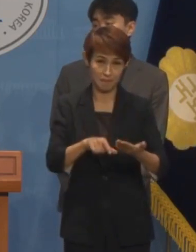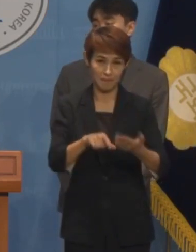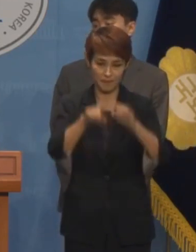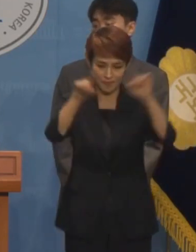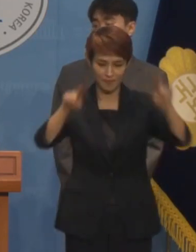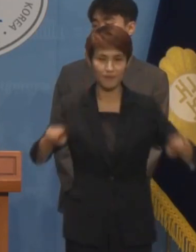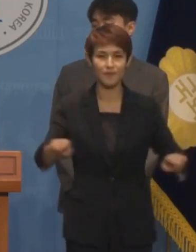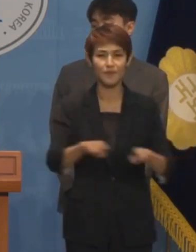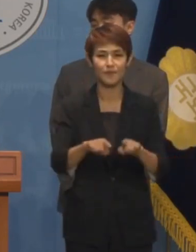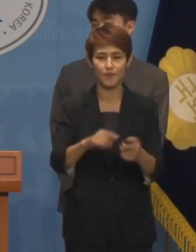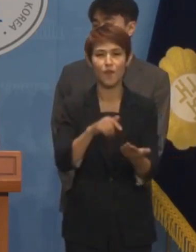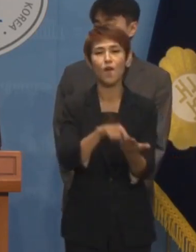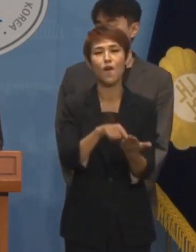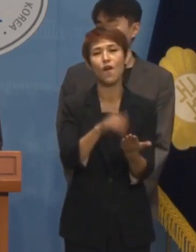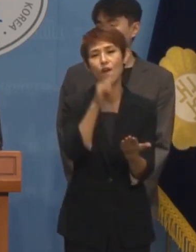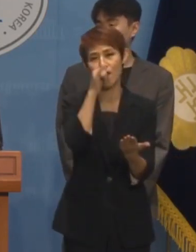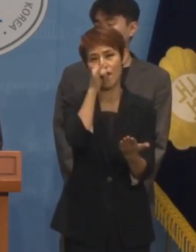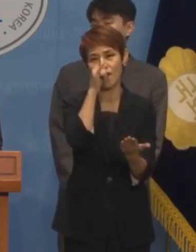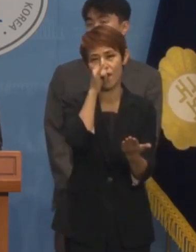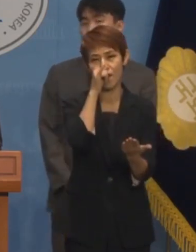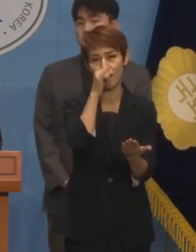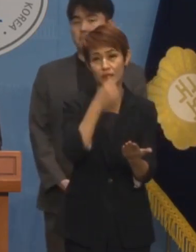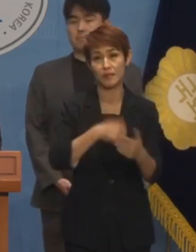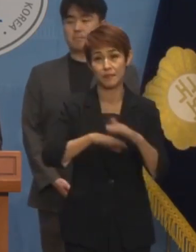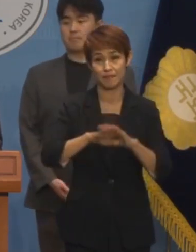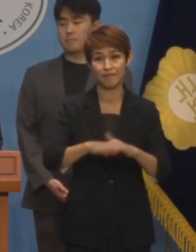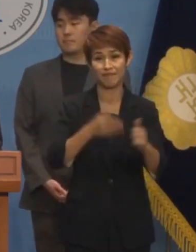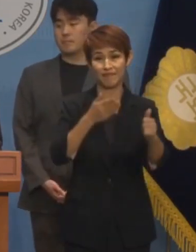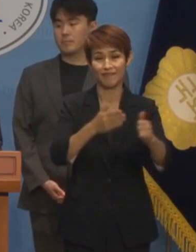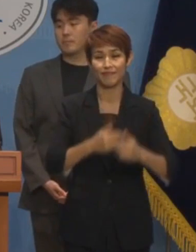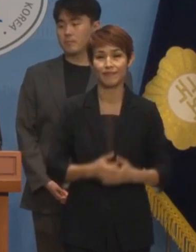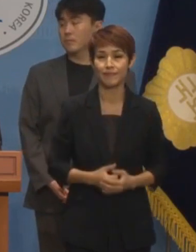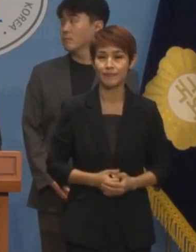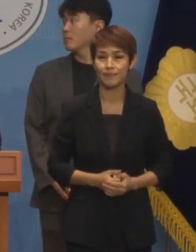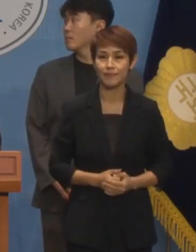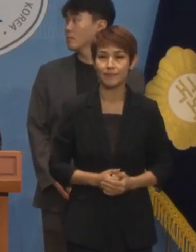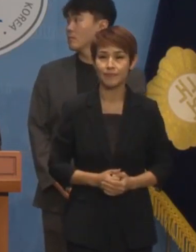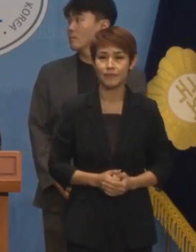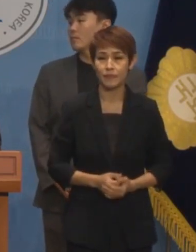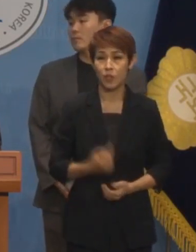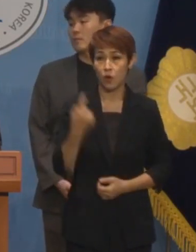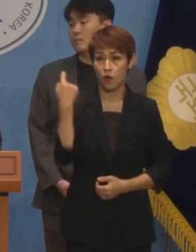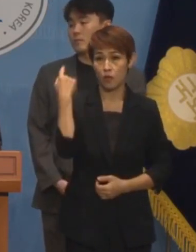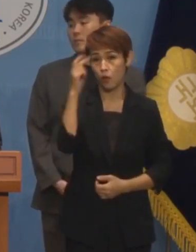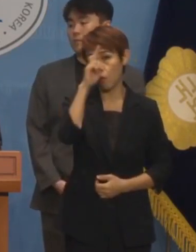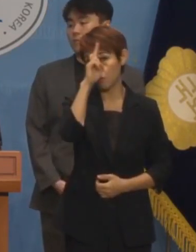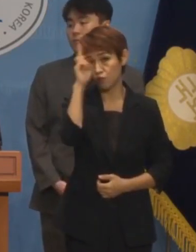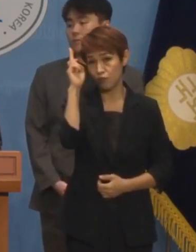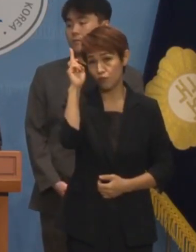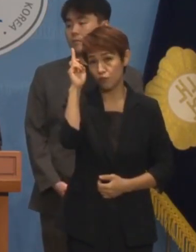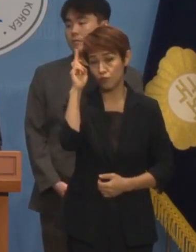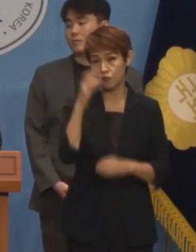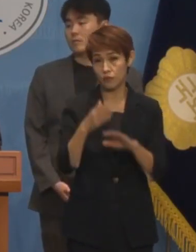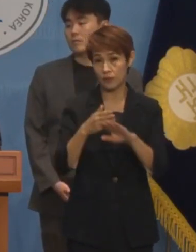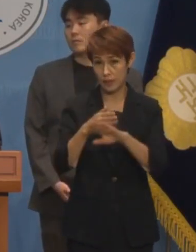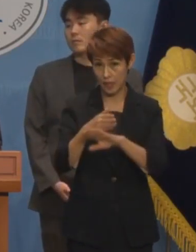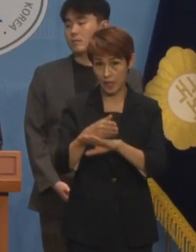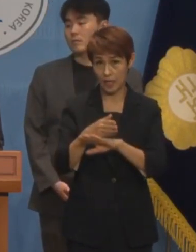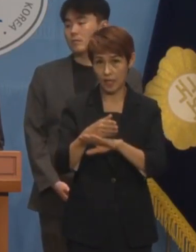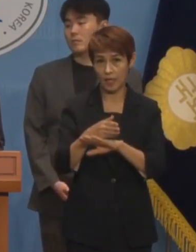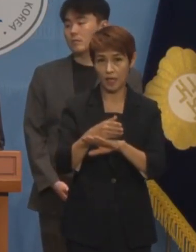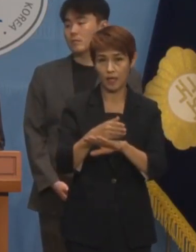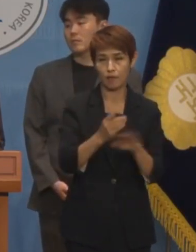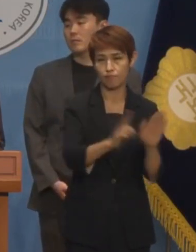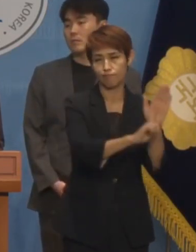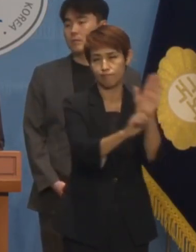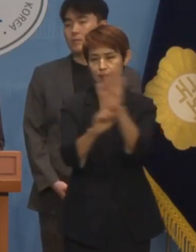배부해드린 초안에 쭉 병기되어 있는데요. 사실 어제 오후 늦게부터 이 사발 통문을 돌리다